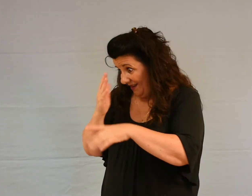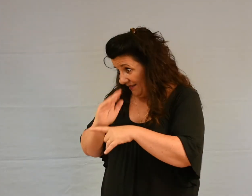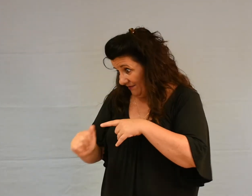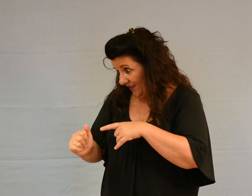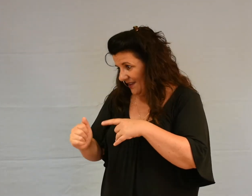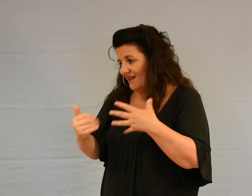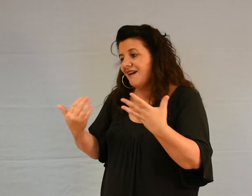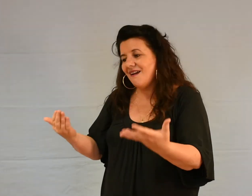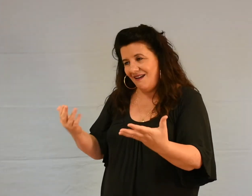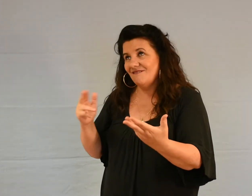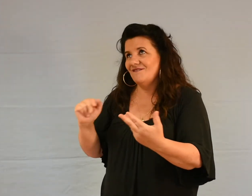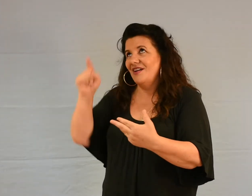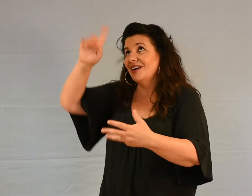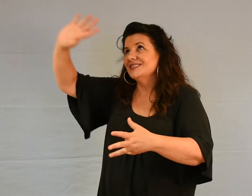Puis viens, suis-moi.